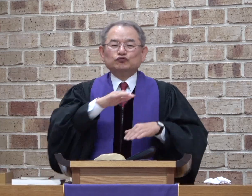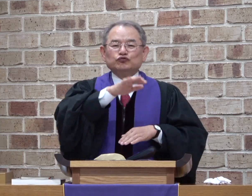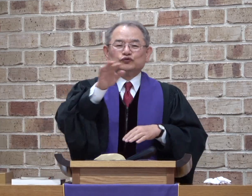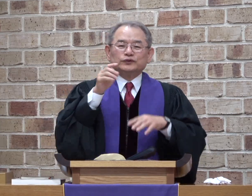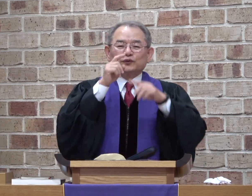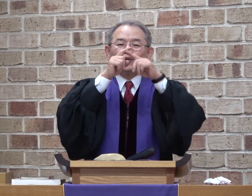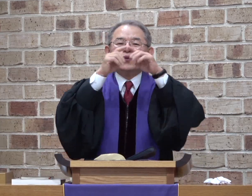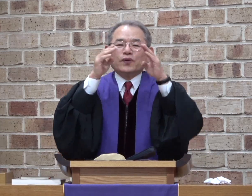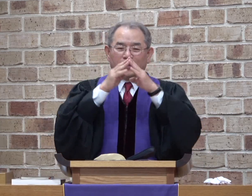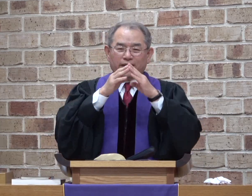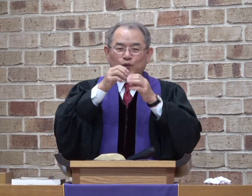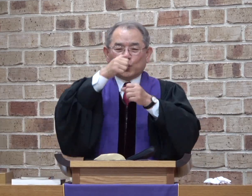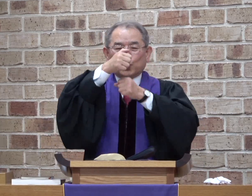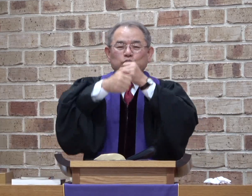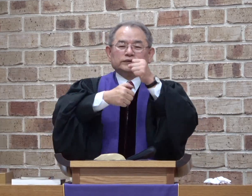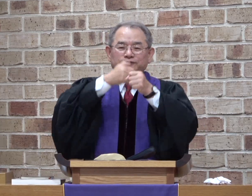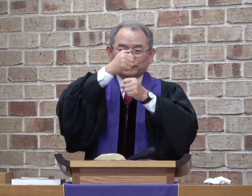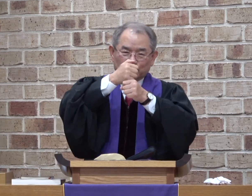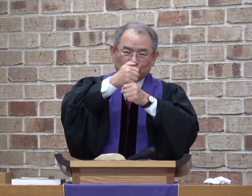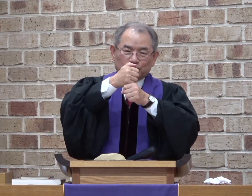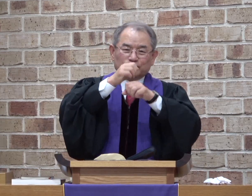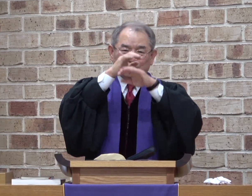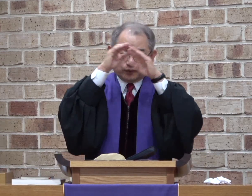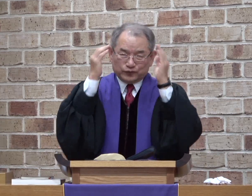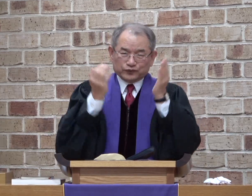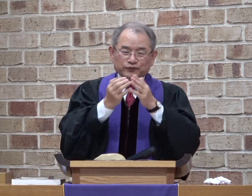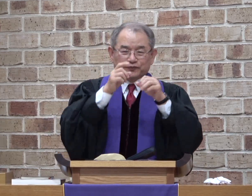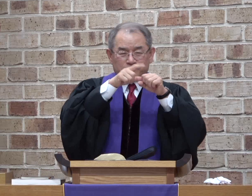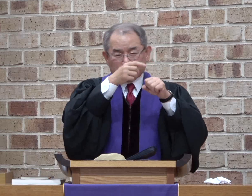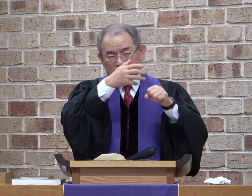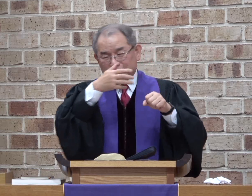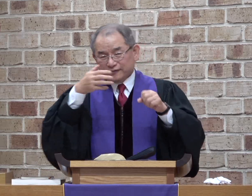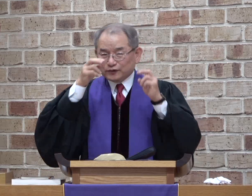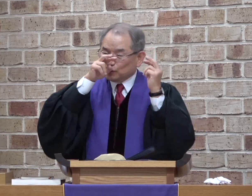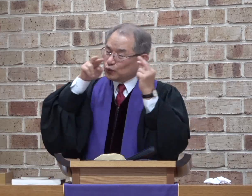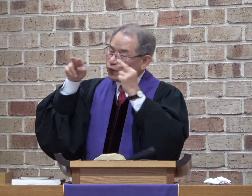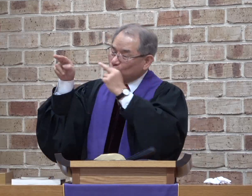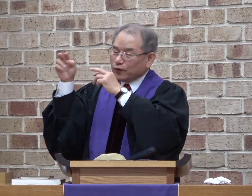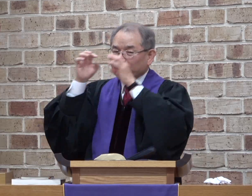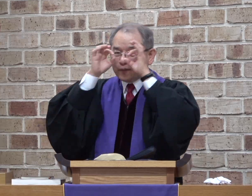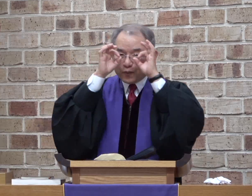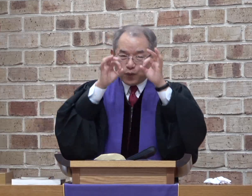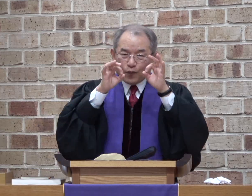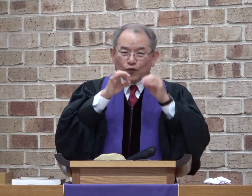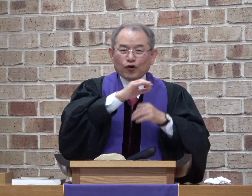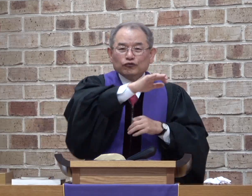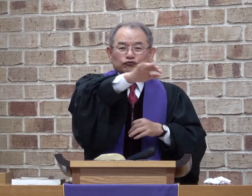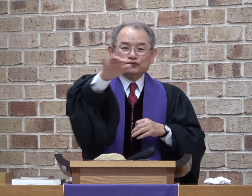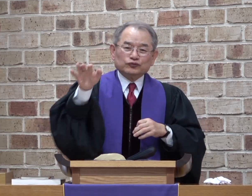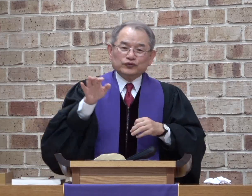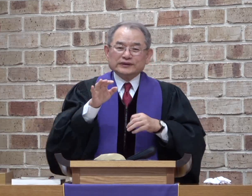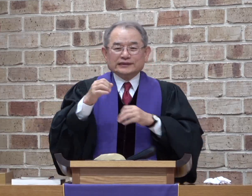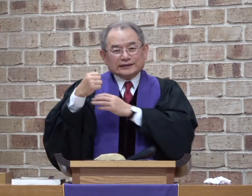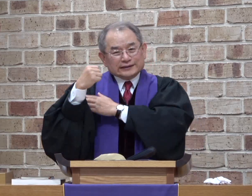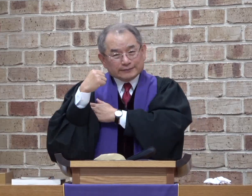이것은 우리 교회 50년을 돌아보니 우리의 힘, 우리의